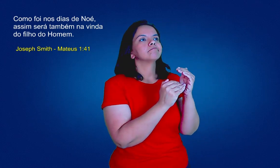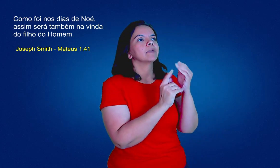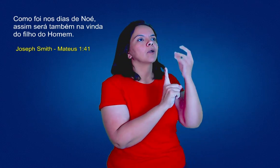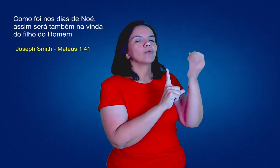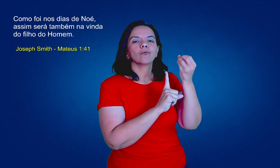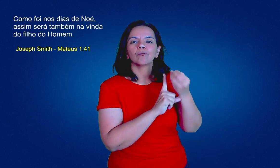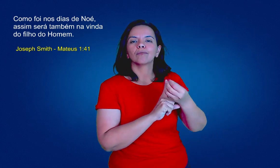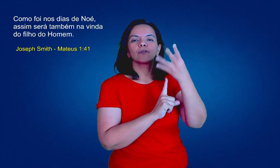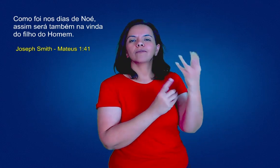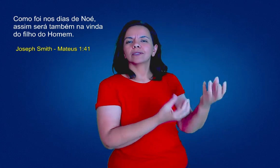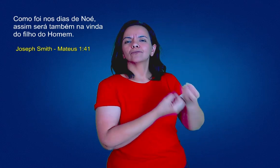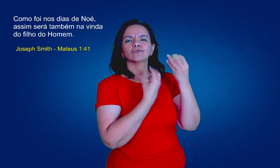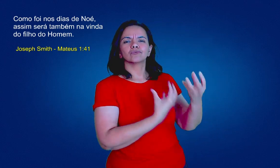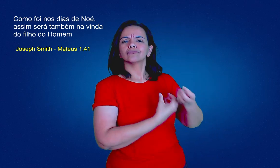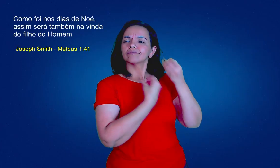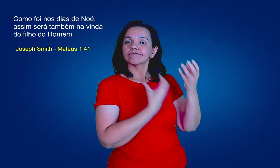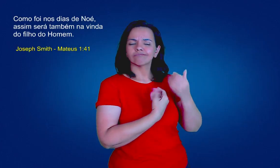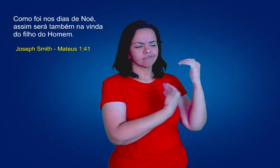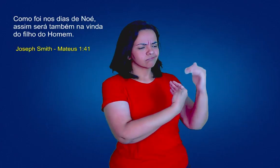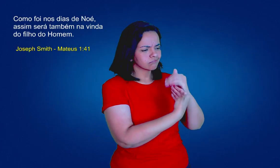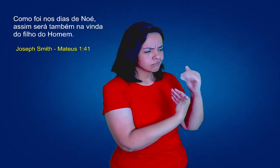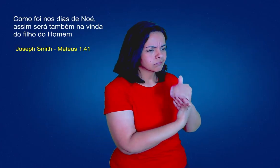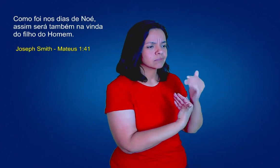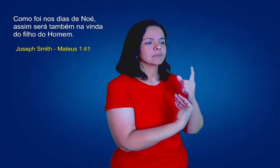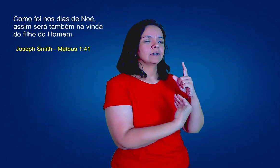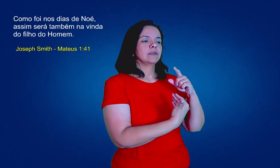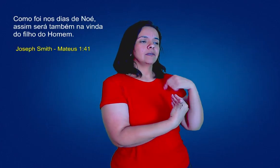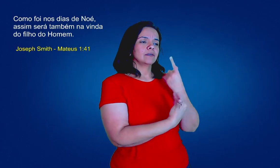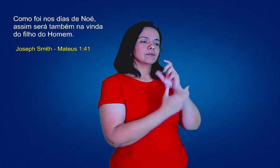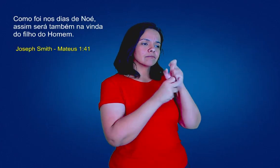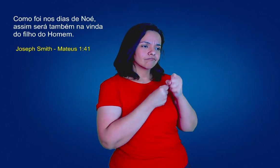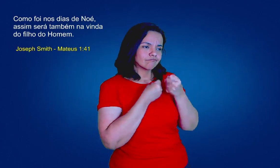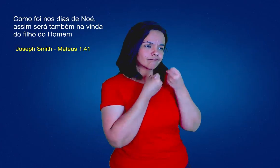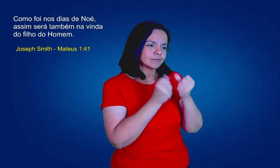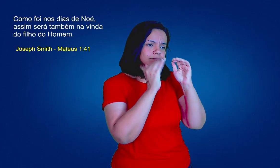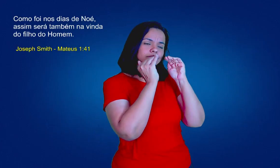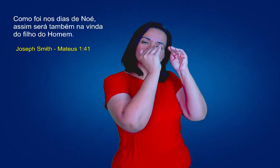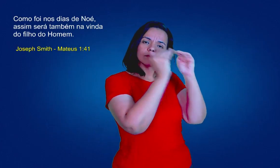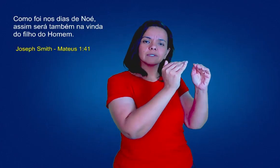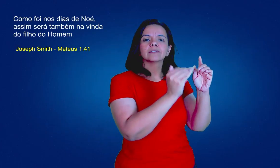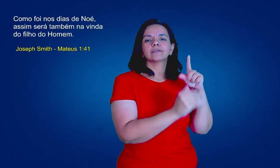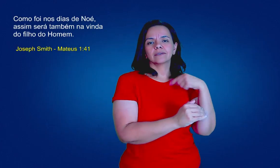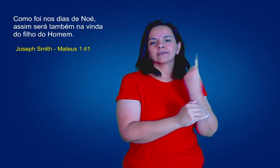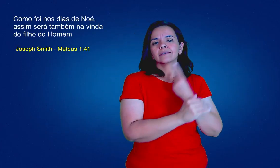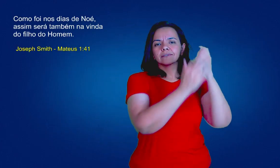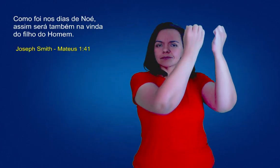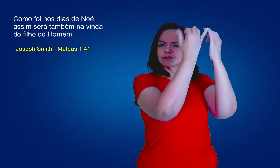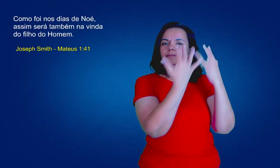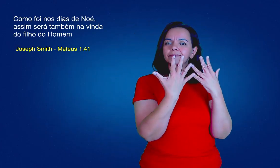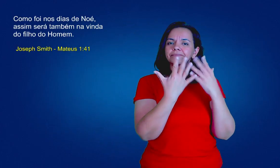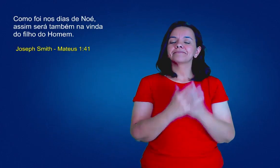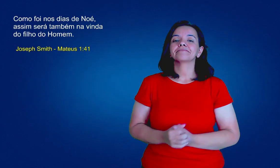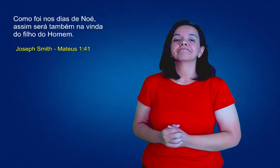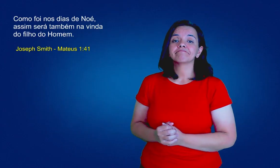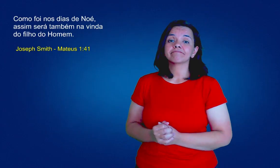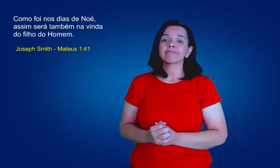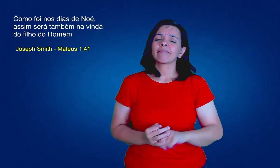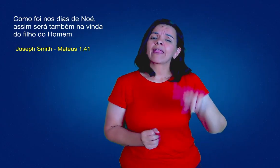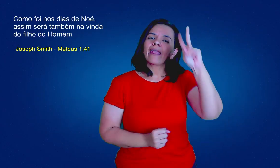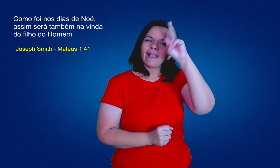obedientes em todas essas fases. Deus envia profeta, nos ensina, nos aconselha